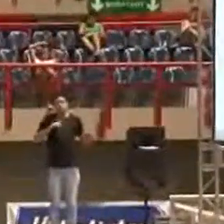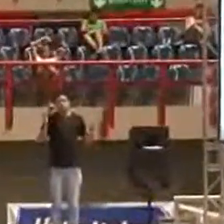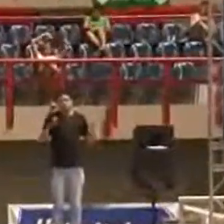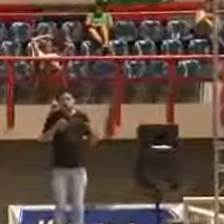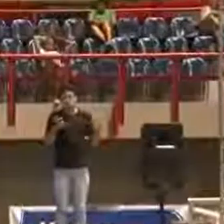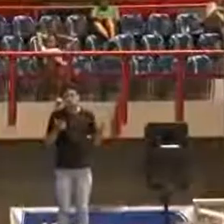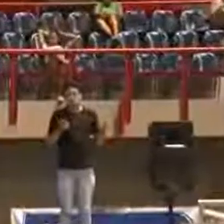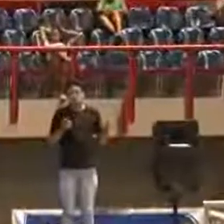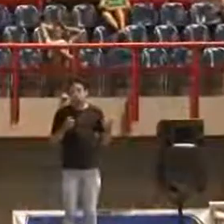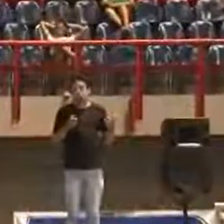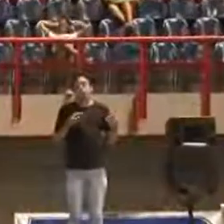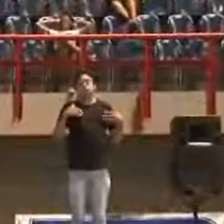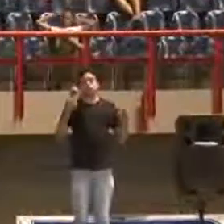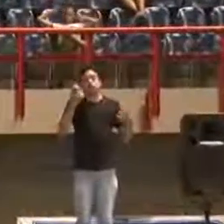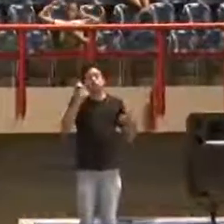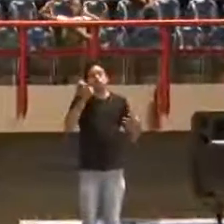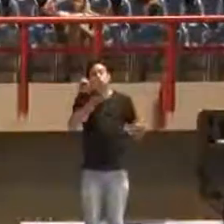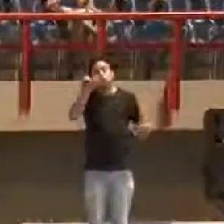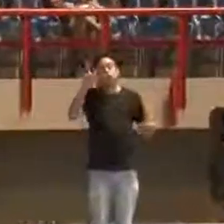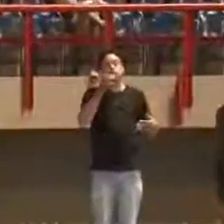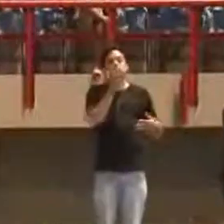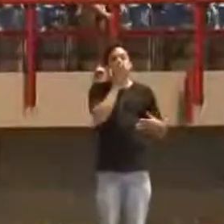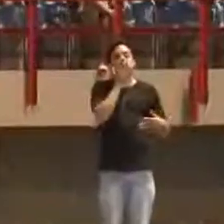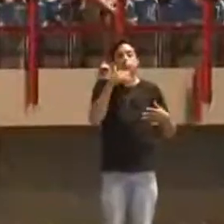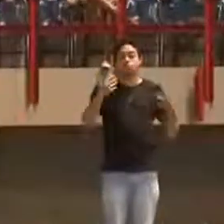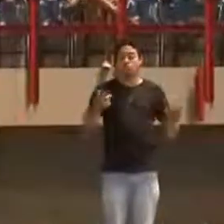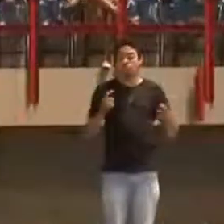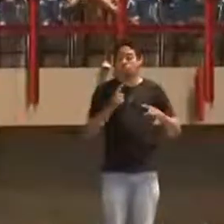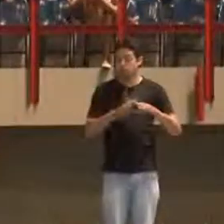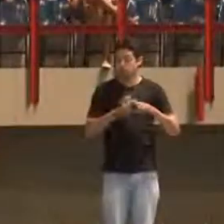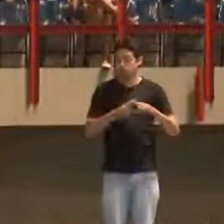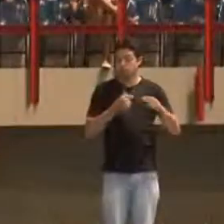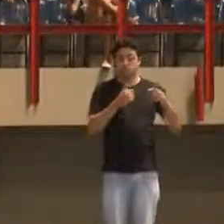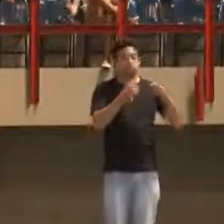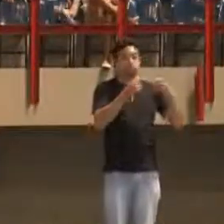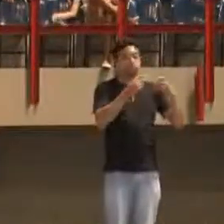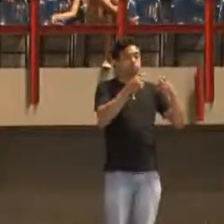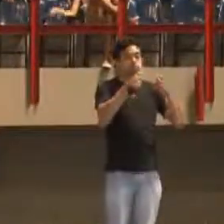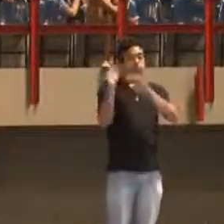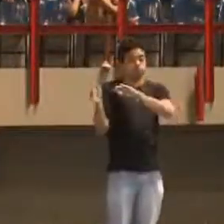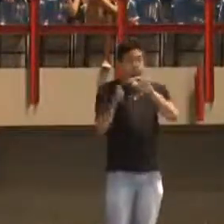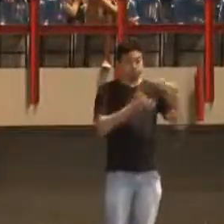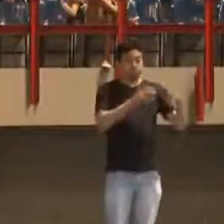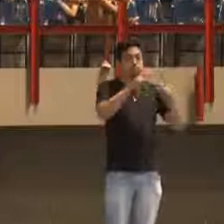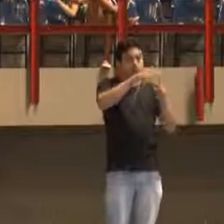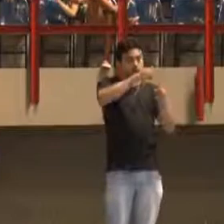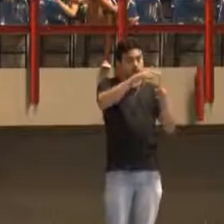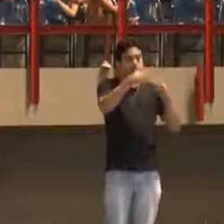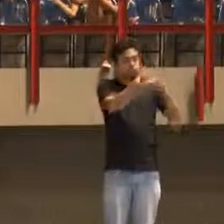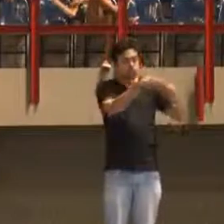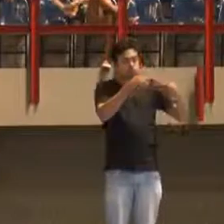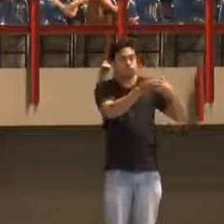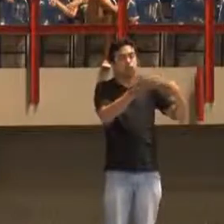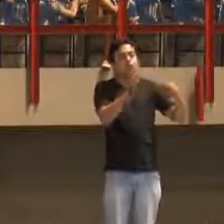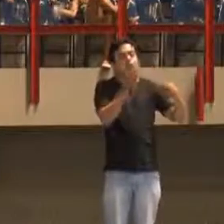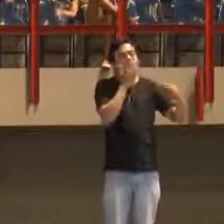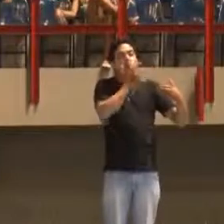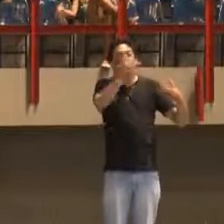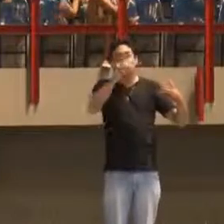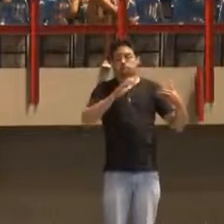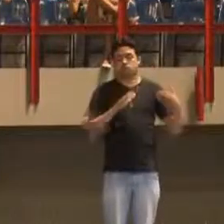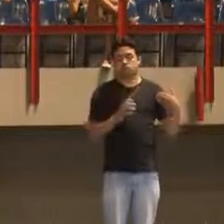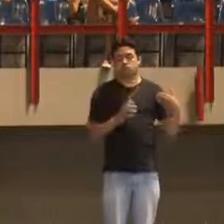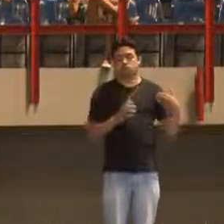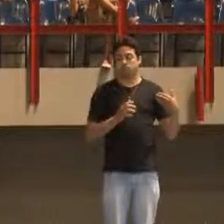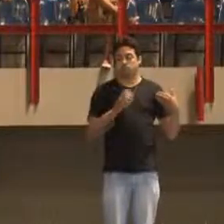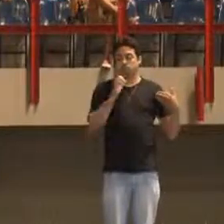pode ser? Então vamos ver qual é a outra cor. Qual é a outra cor que o fundo da garrafa pode ser?